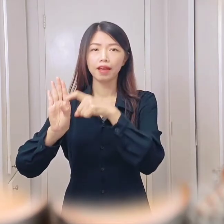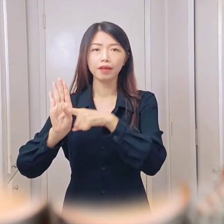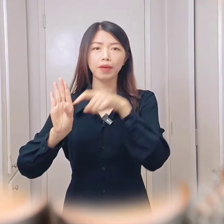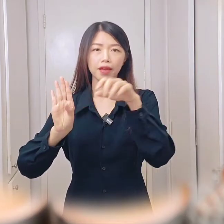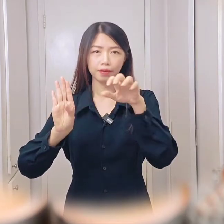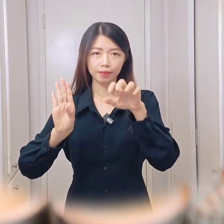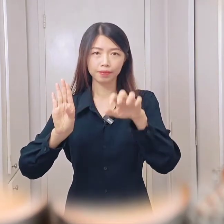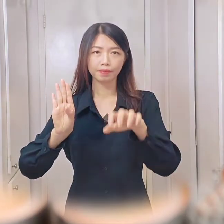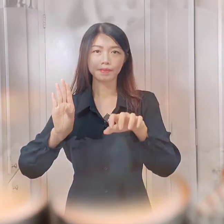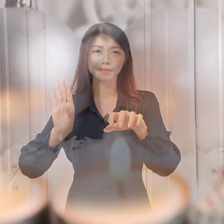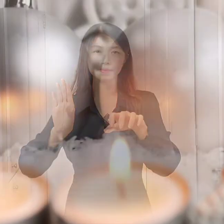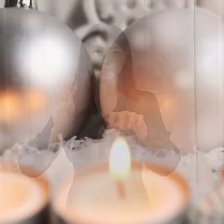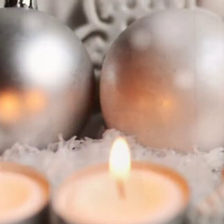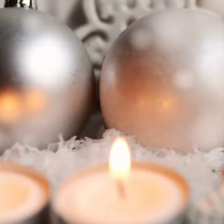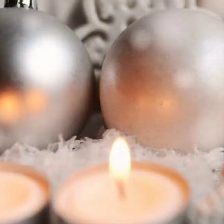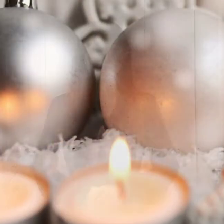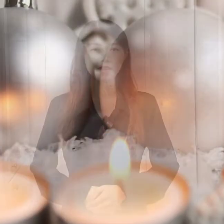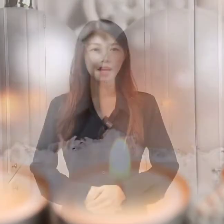베들레헴에